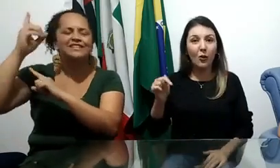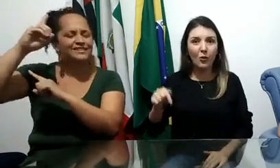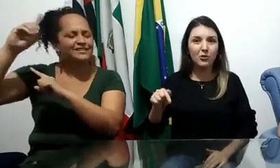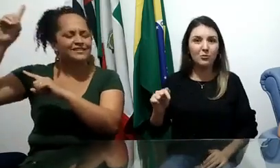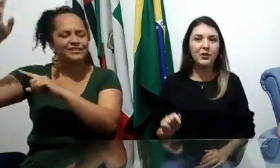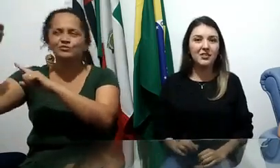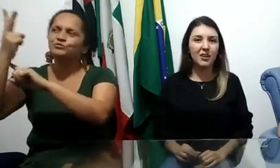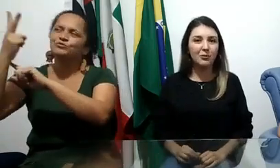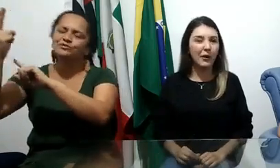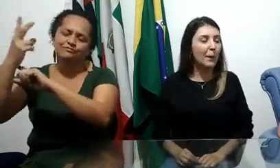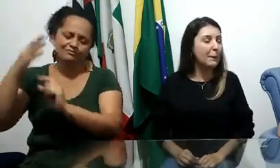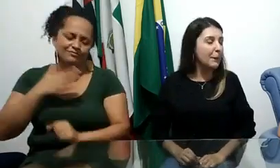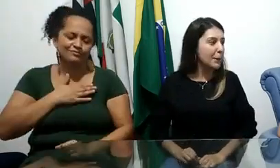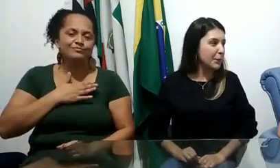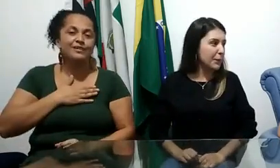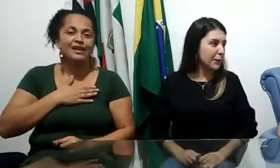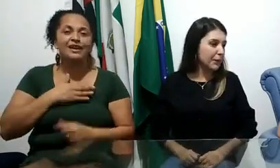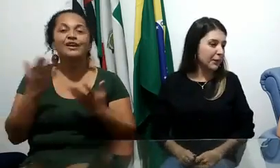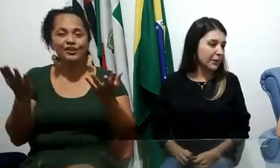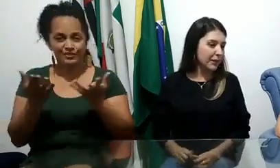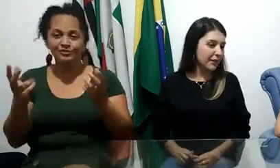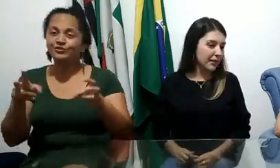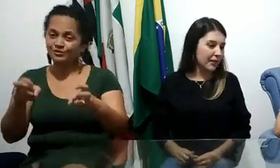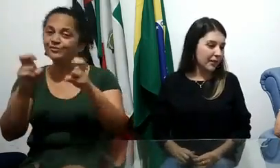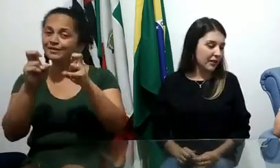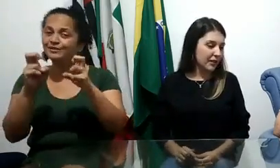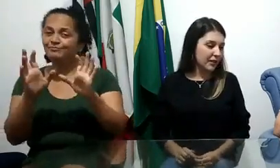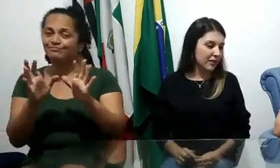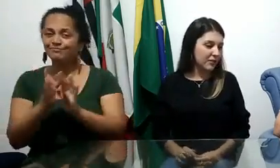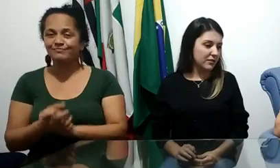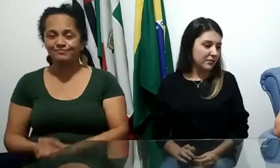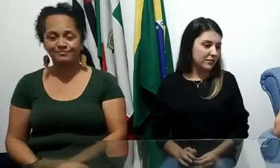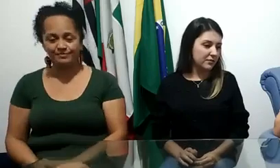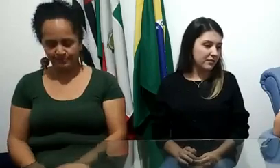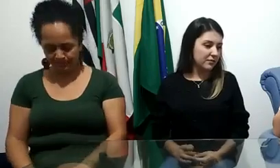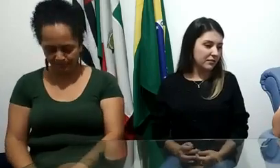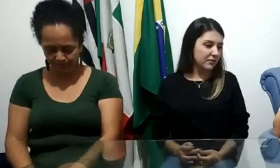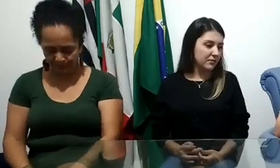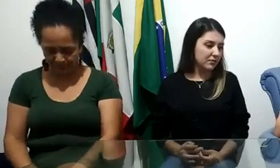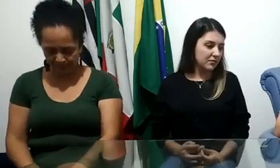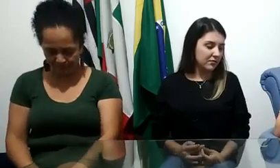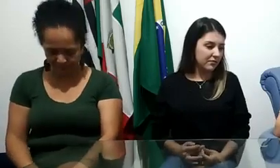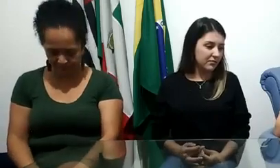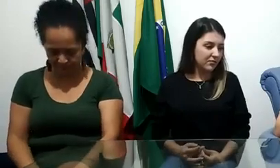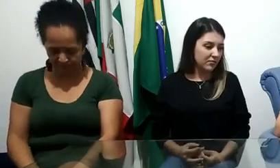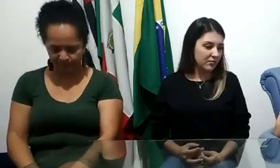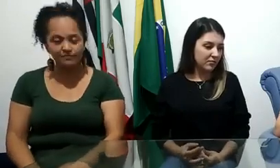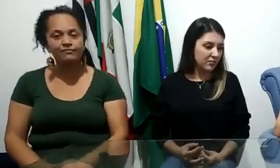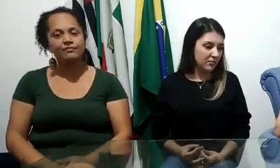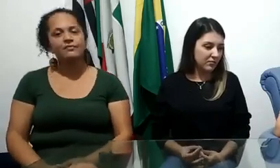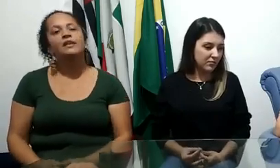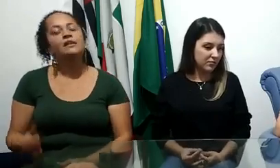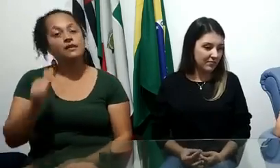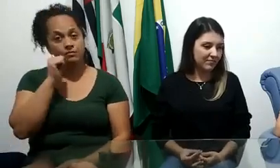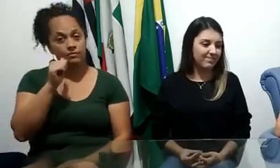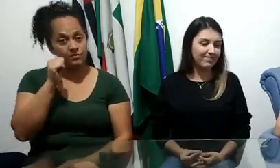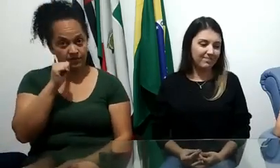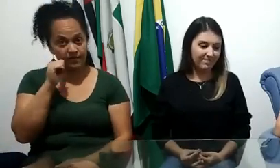percebi. Hoje eu percebo, né? Amém. E aí ela aceita então o